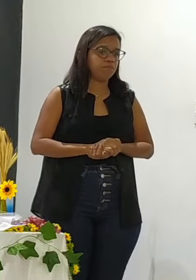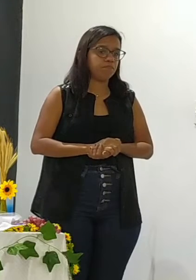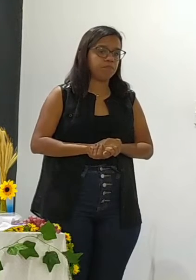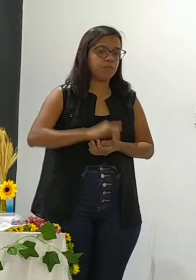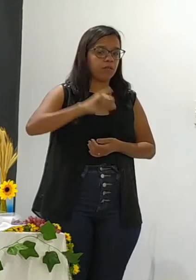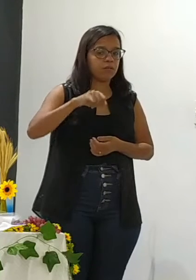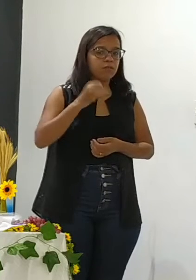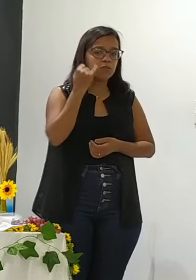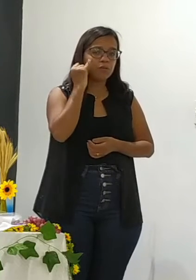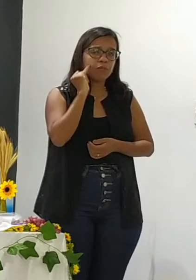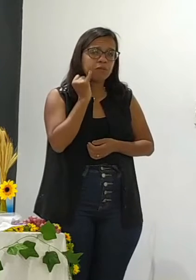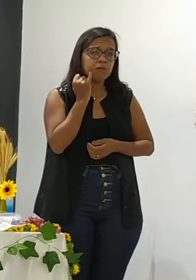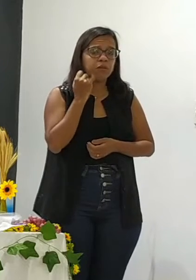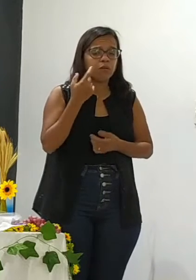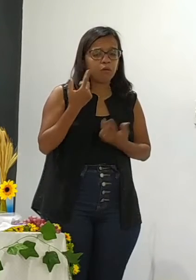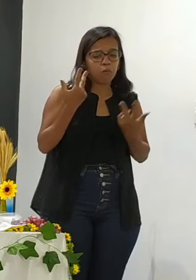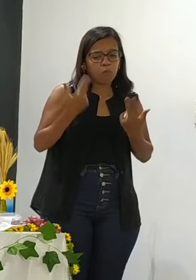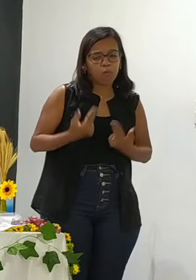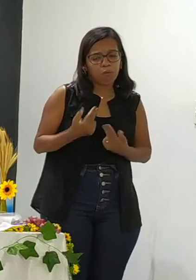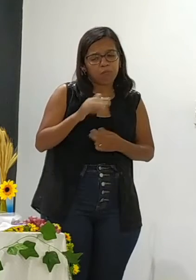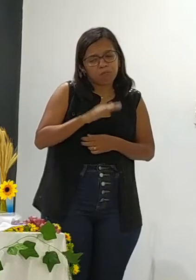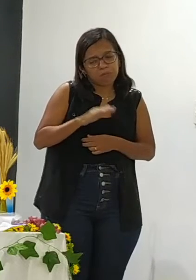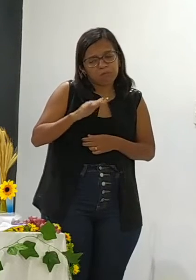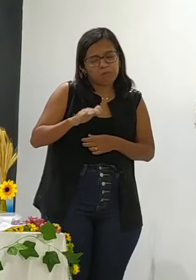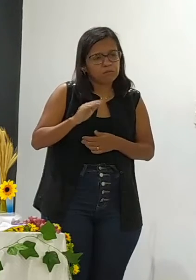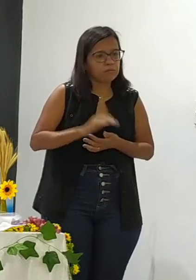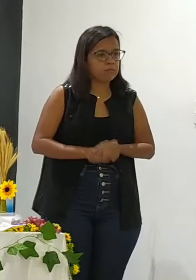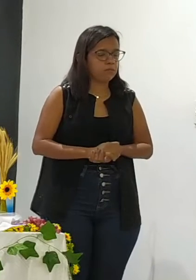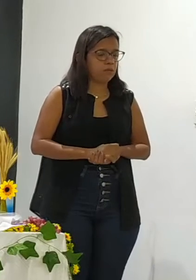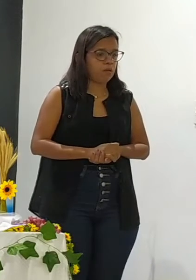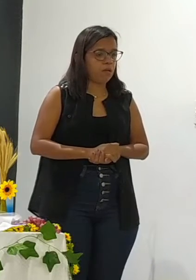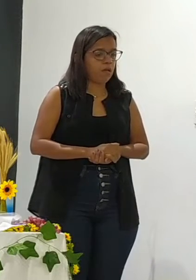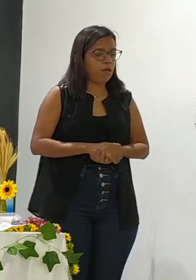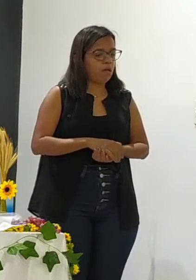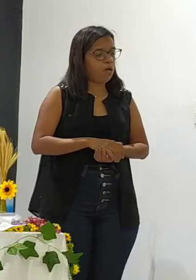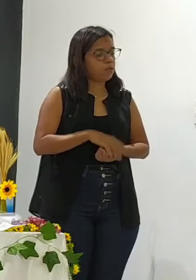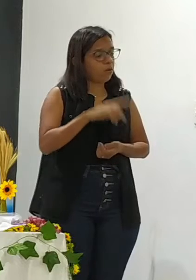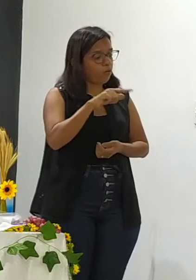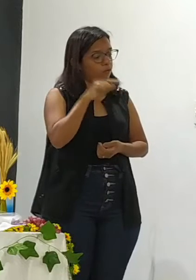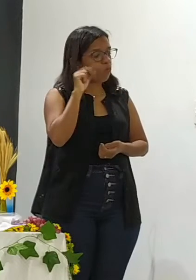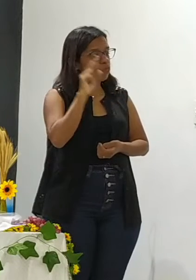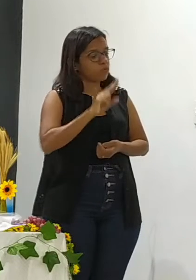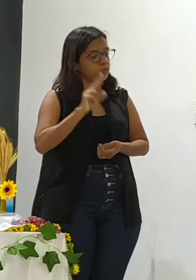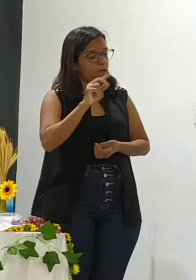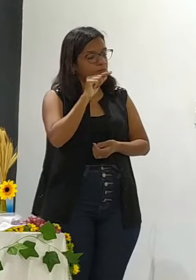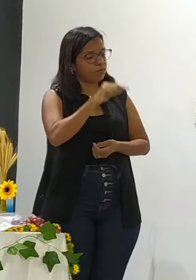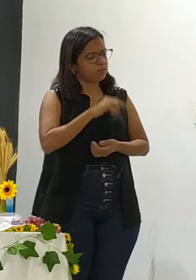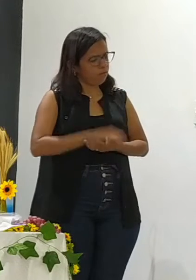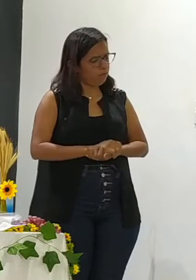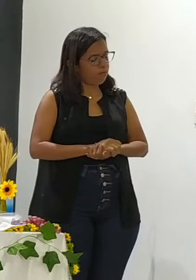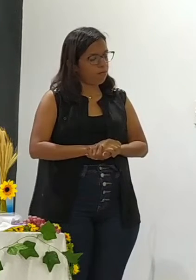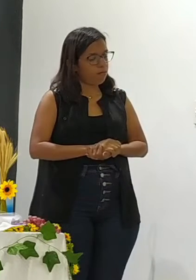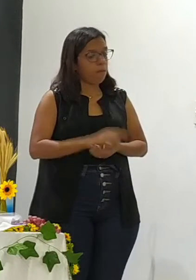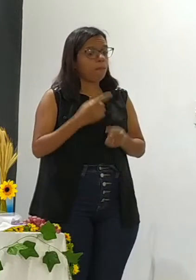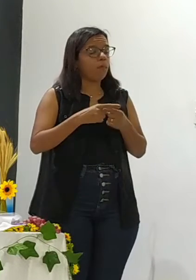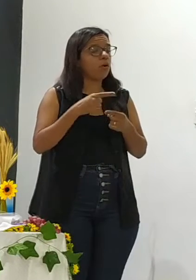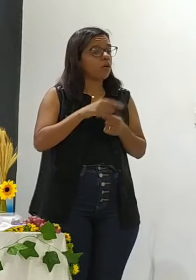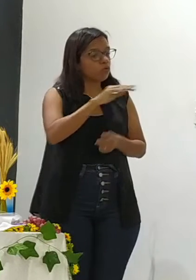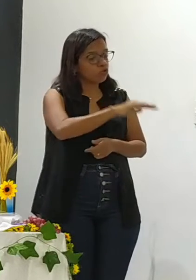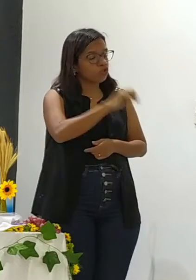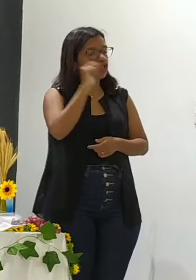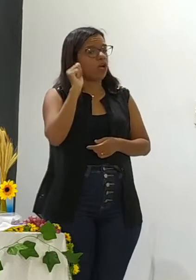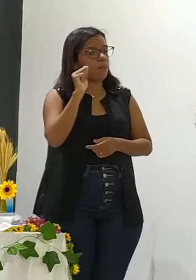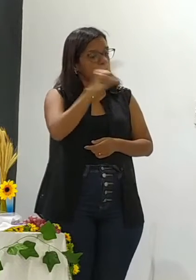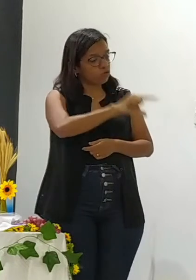Jeremias, eu sou como uma criança. Eu ainda sou criança, não é criança, Jeremias. Mas eu vou usar você. É porque porque eu te chamei,